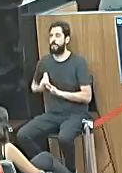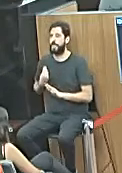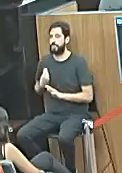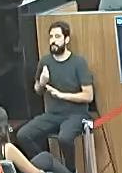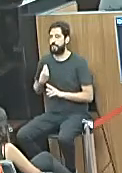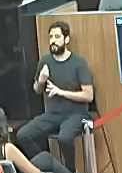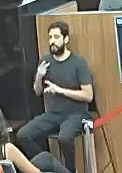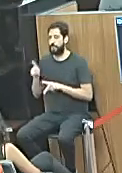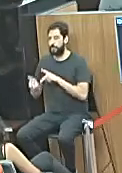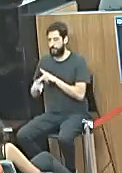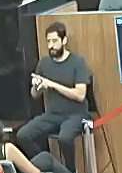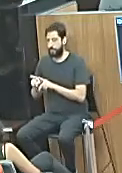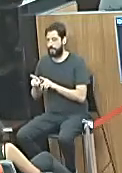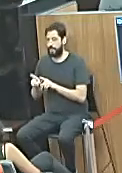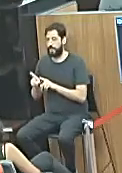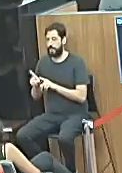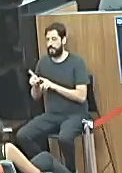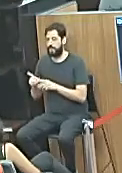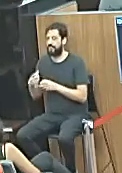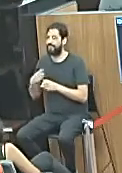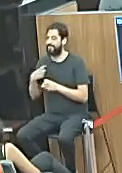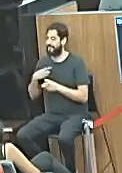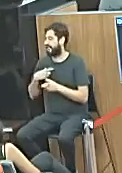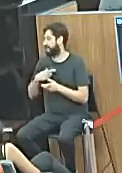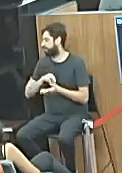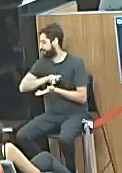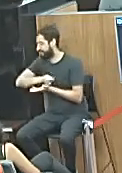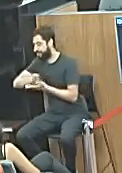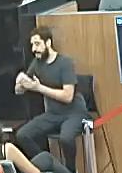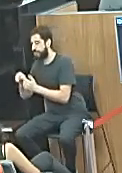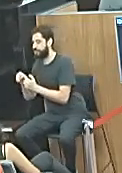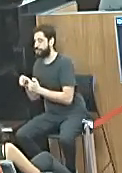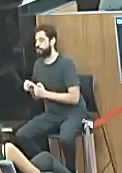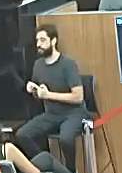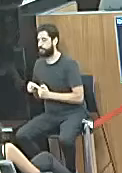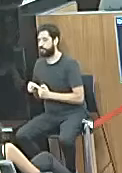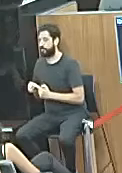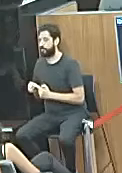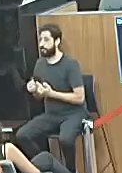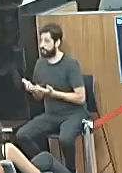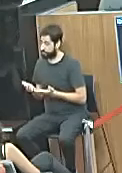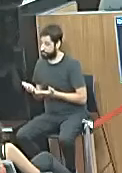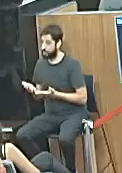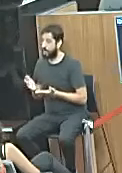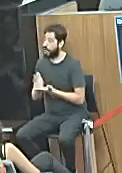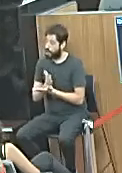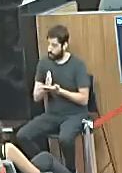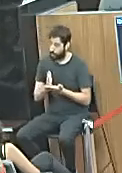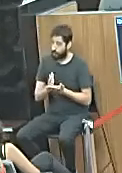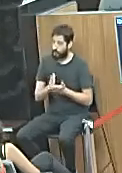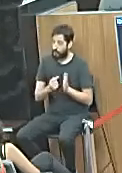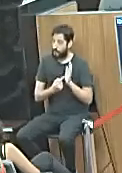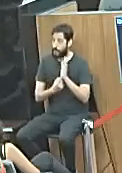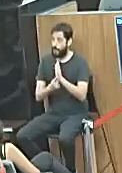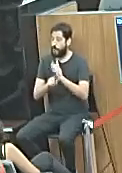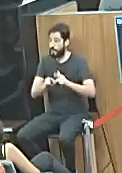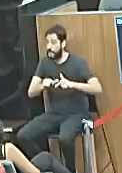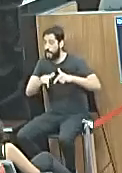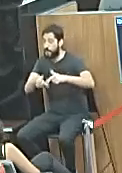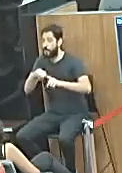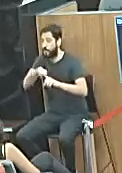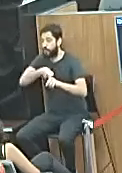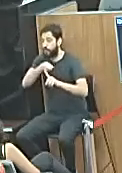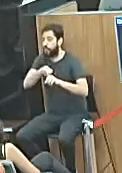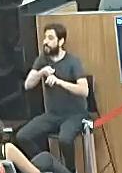popular ela se expressa de várias maneiras alguns a maneira que eles têm para mostrar a luta e reivindicar é